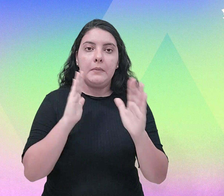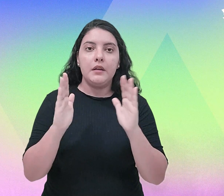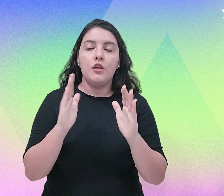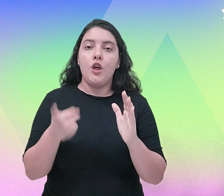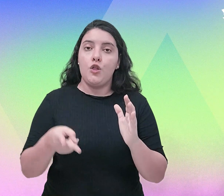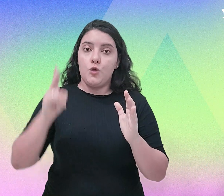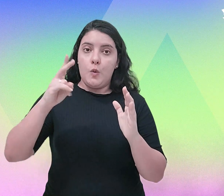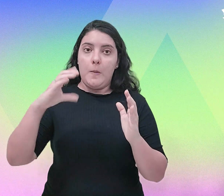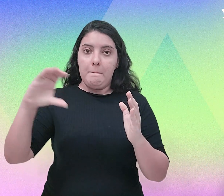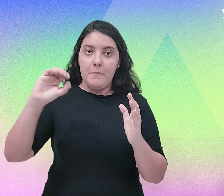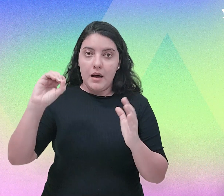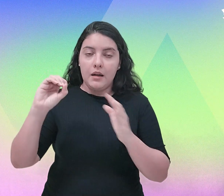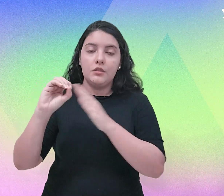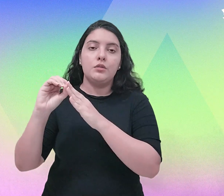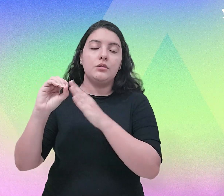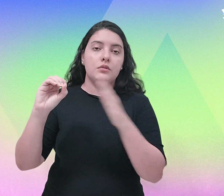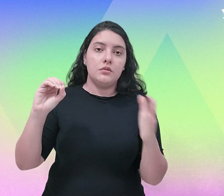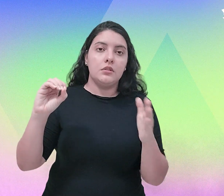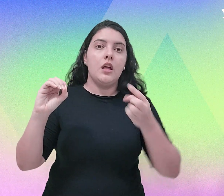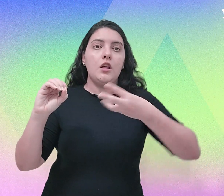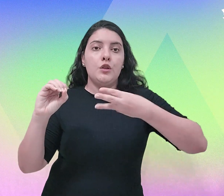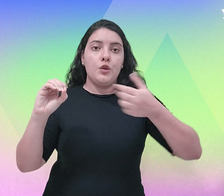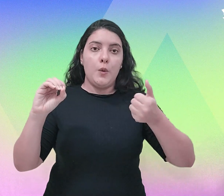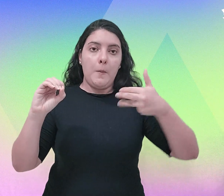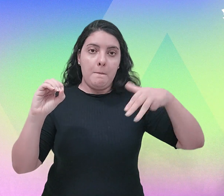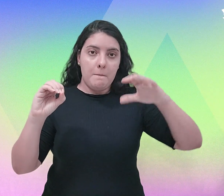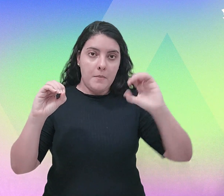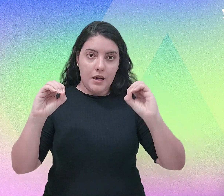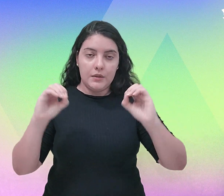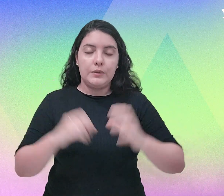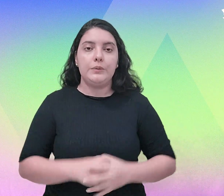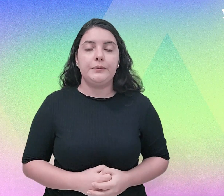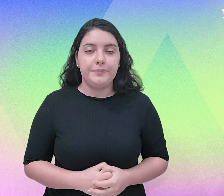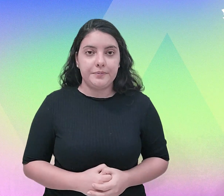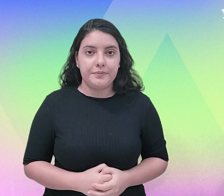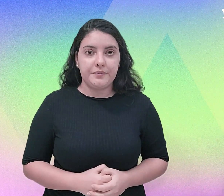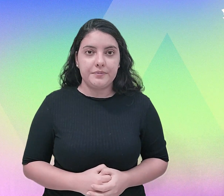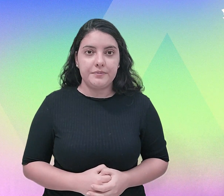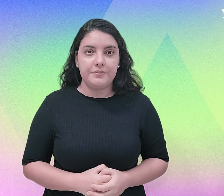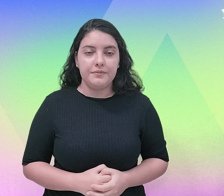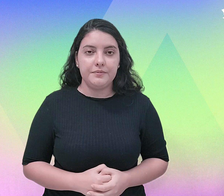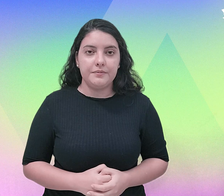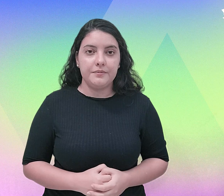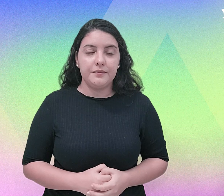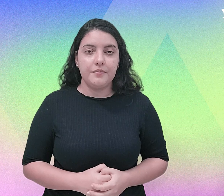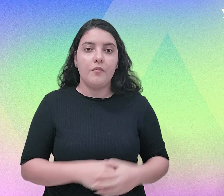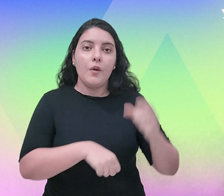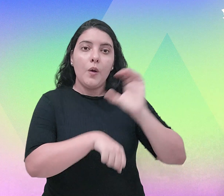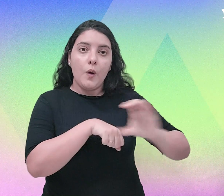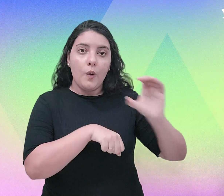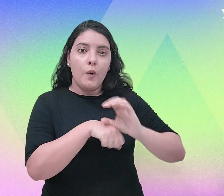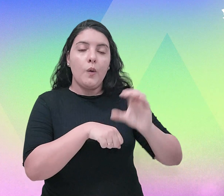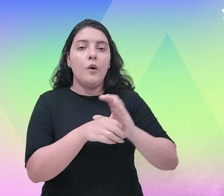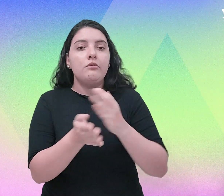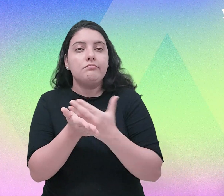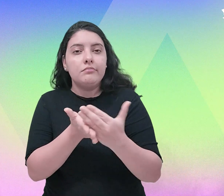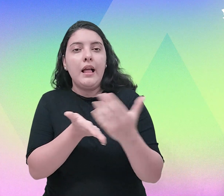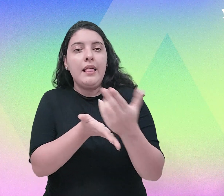2 de março de 2 22 a 31 de março de 2022 o curso introdução ao desenho de